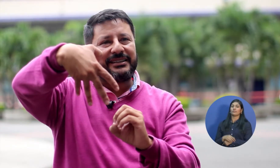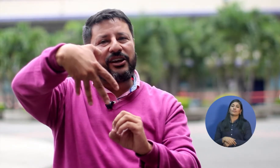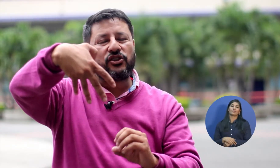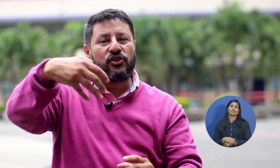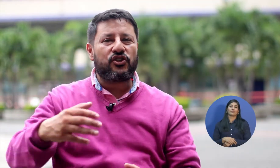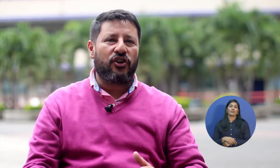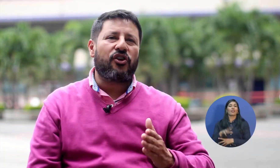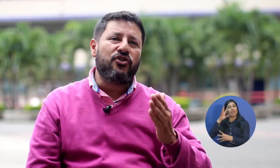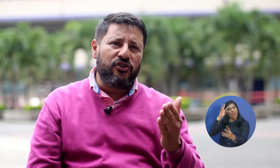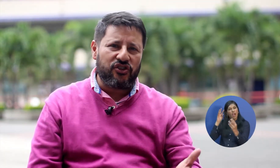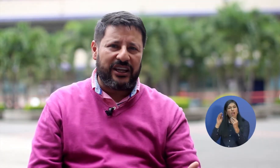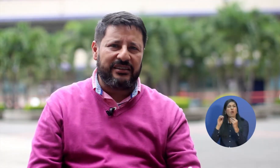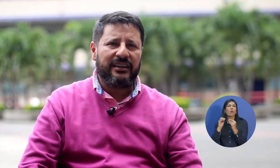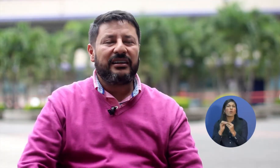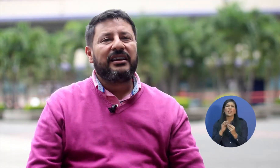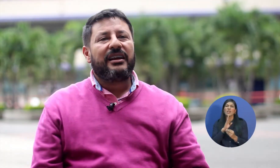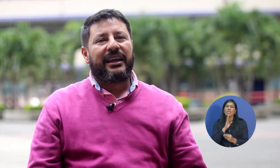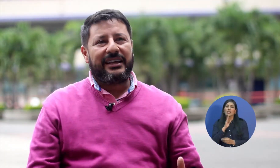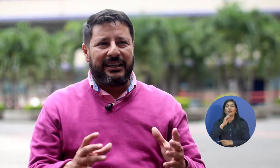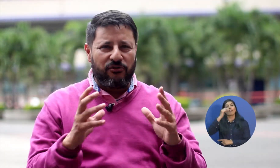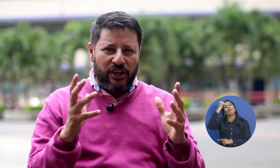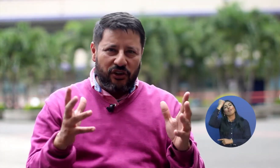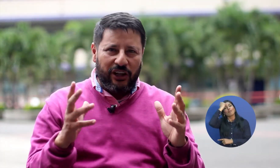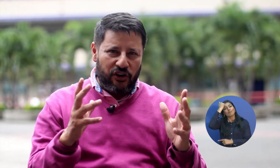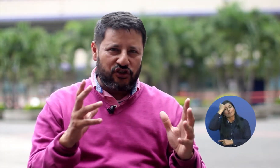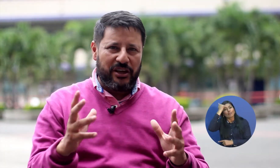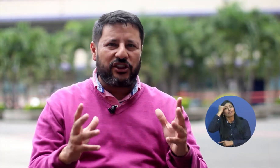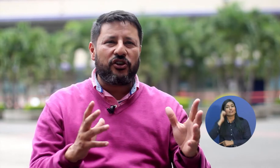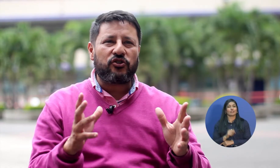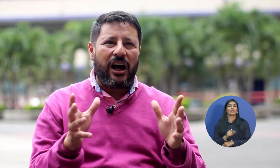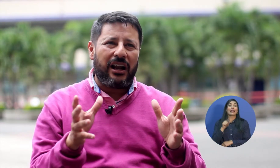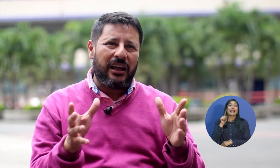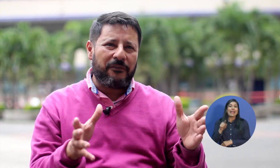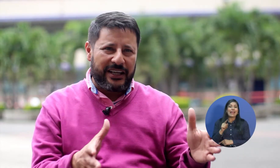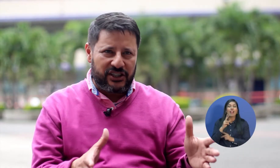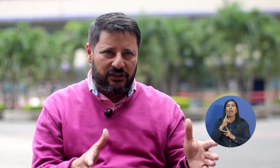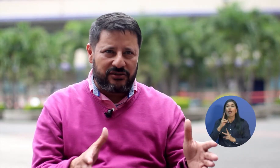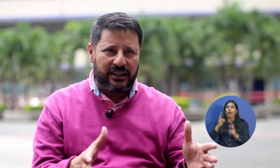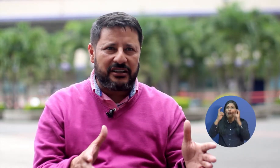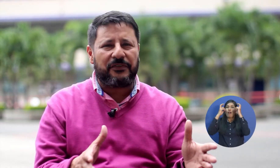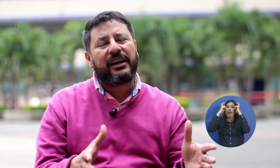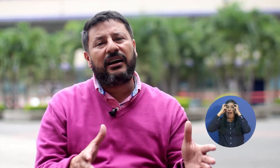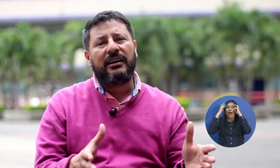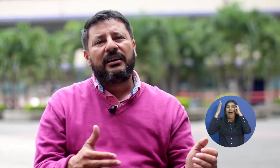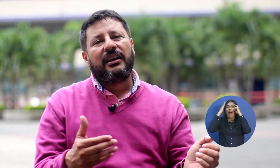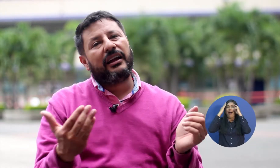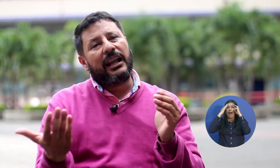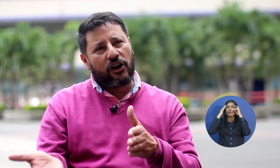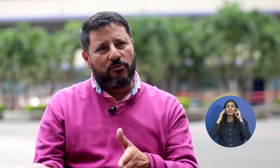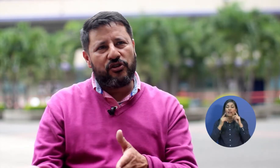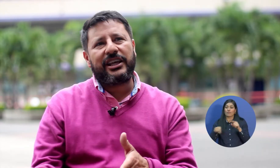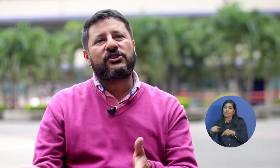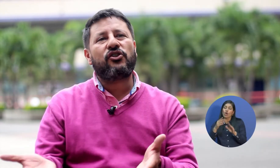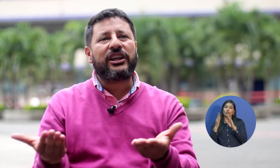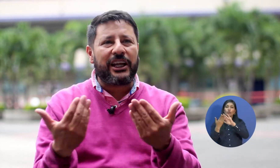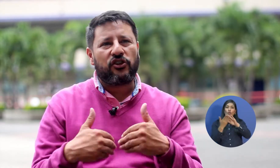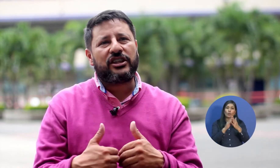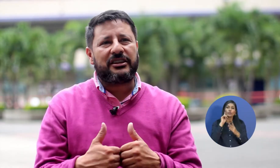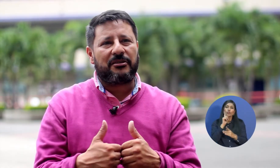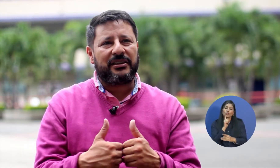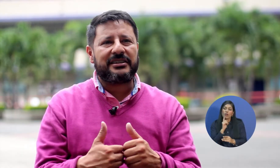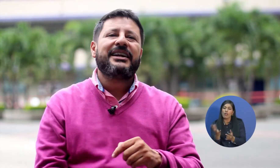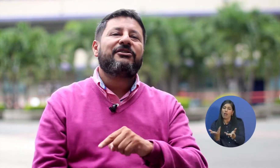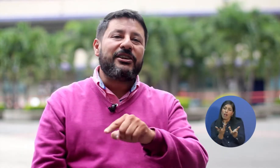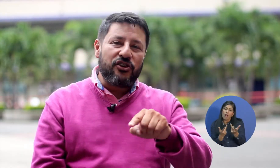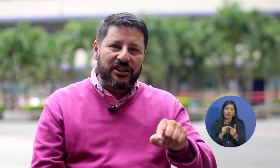que se hace en construcción con un docente, que es el dueño del conocimiento, nos da la definición científica, la comunidad sorda y